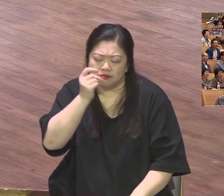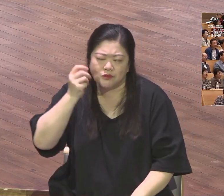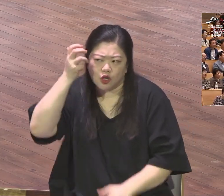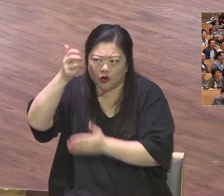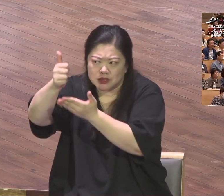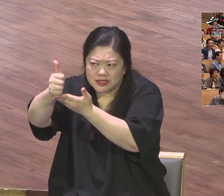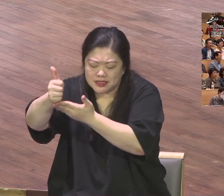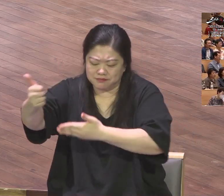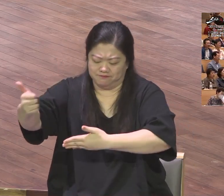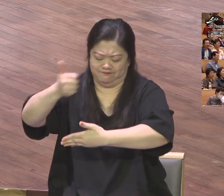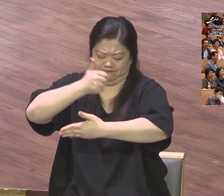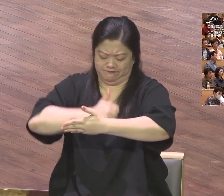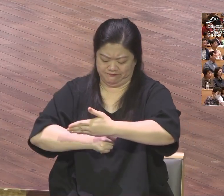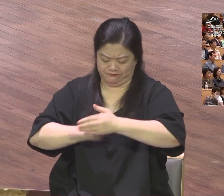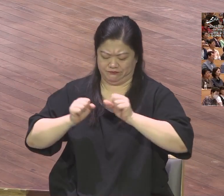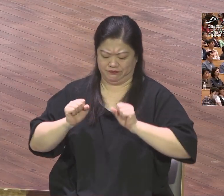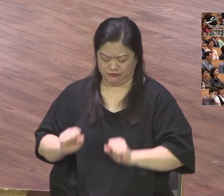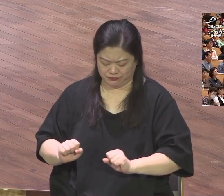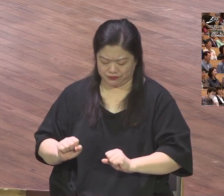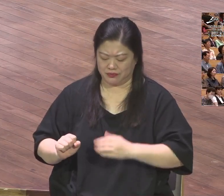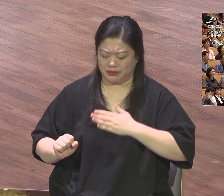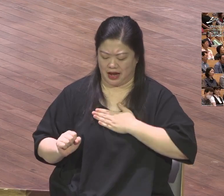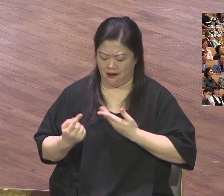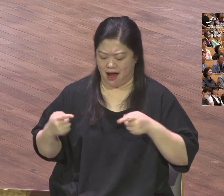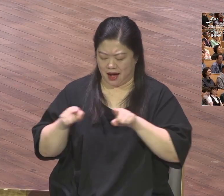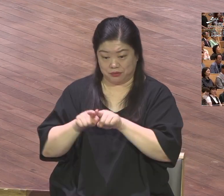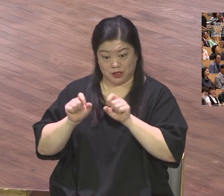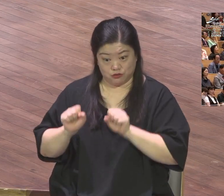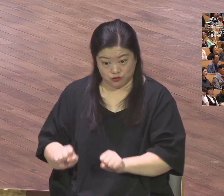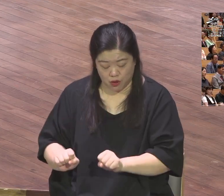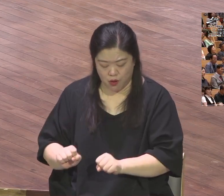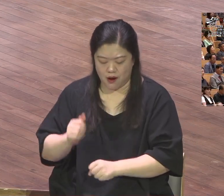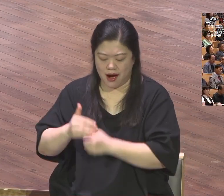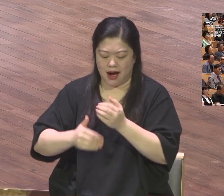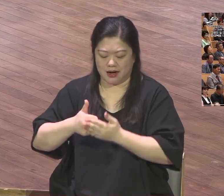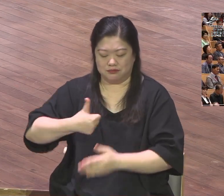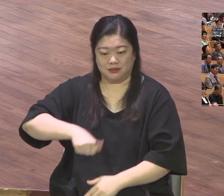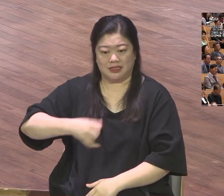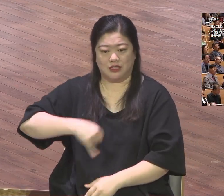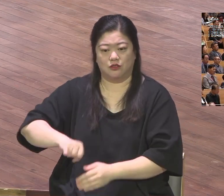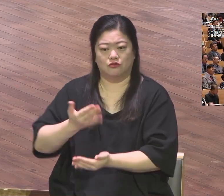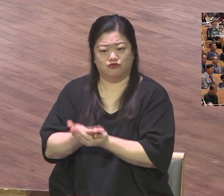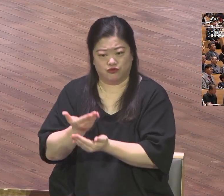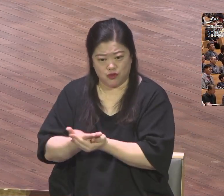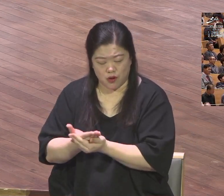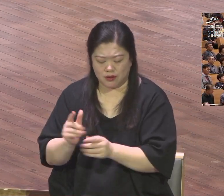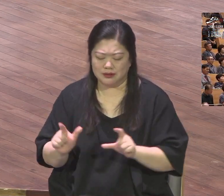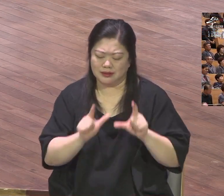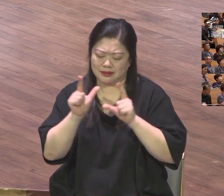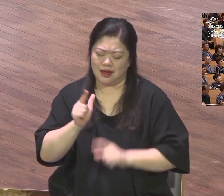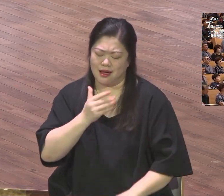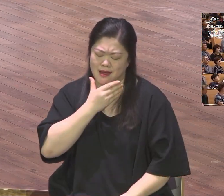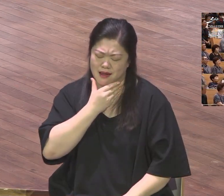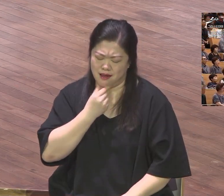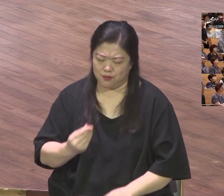들어오셔서 저를 하나님의 자녀로 삼아주시고 참 행복을 누리며 살게